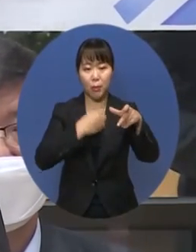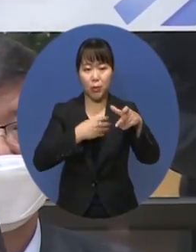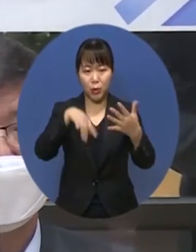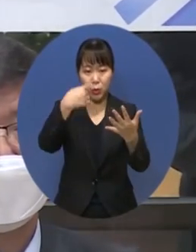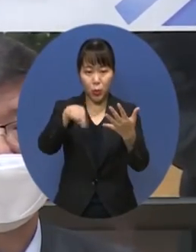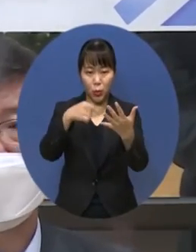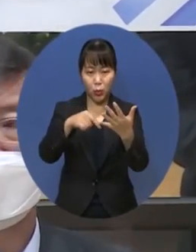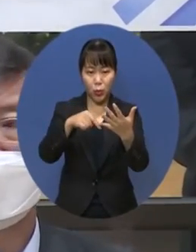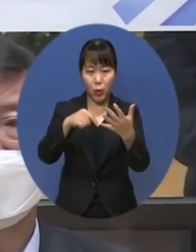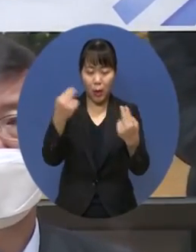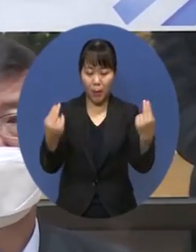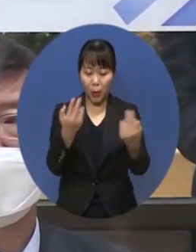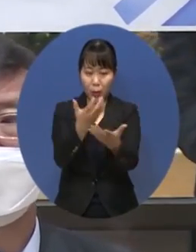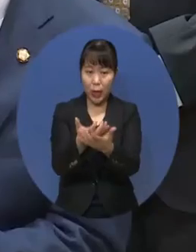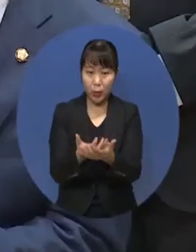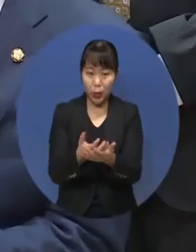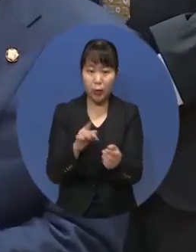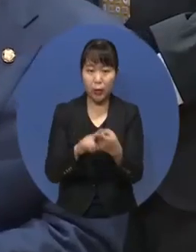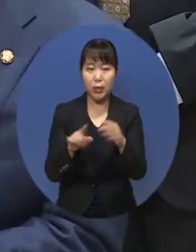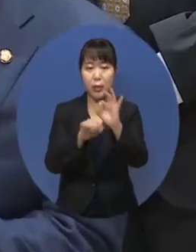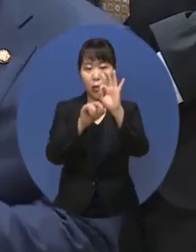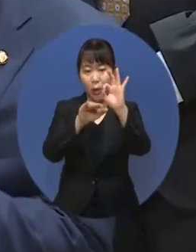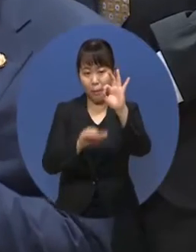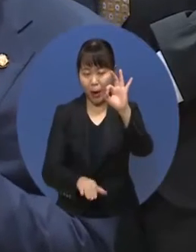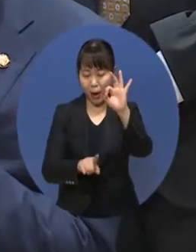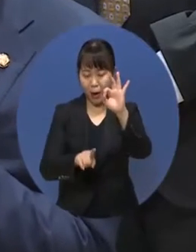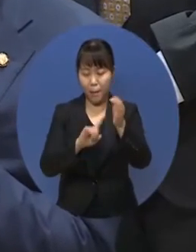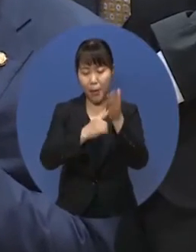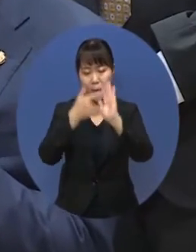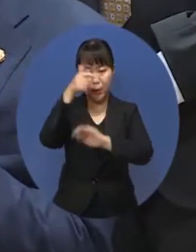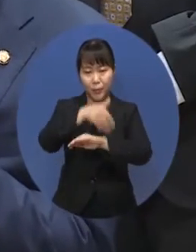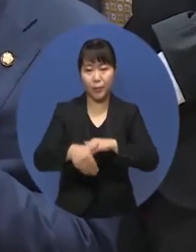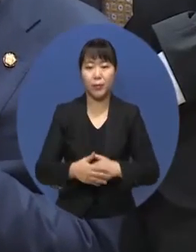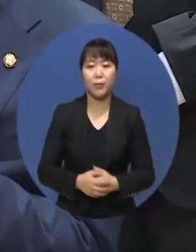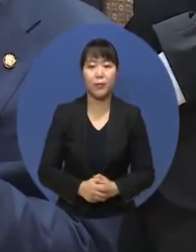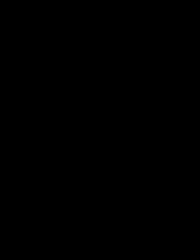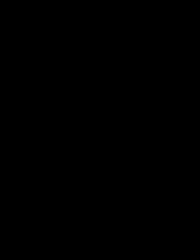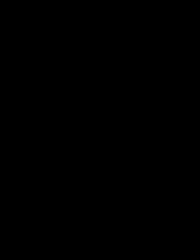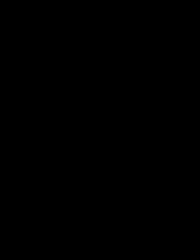교육 비교 자료 지금 10월말 출간될 예정입니다